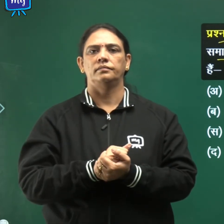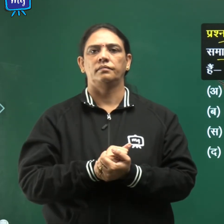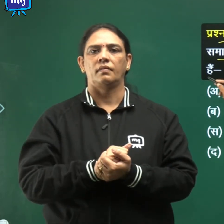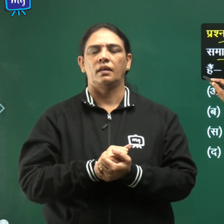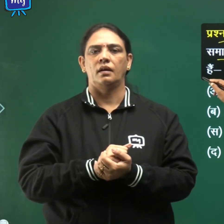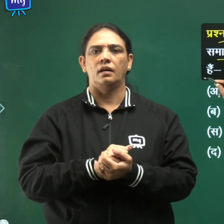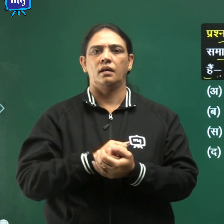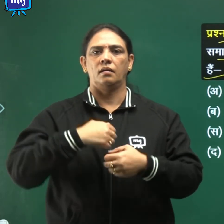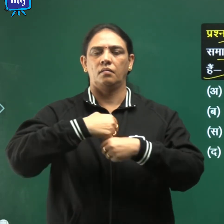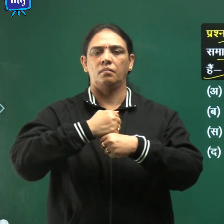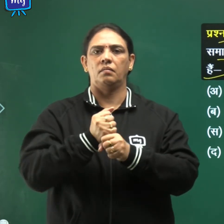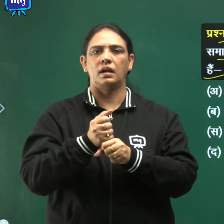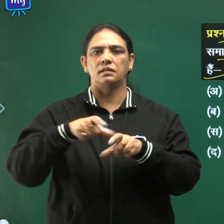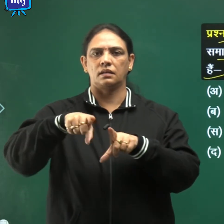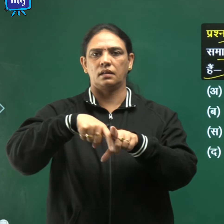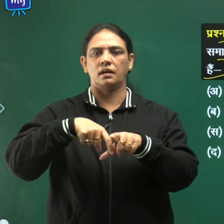खींच सकते हैं?